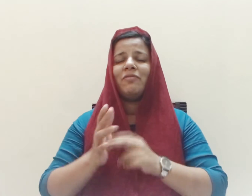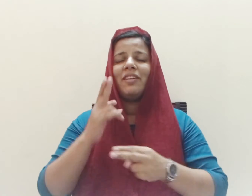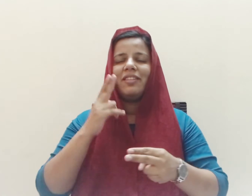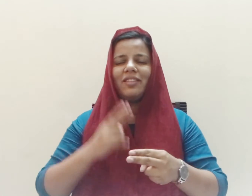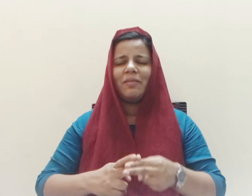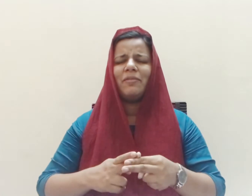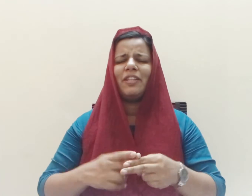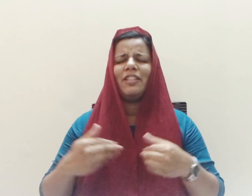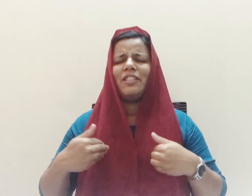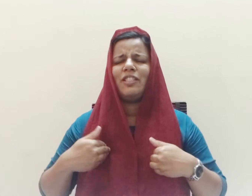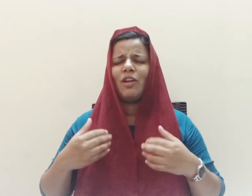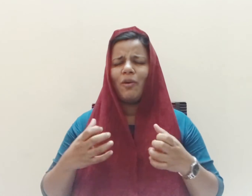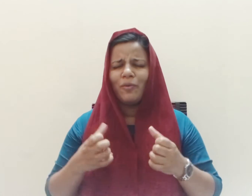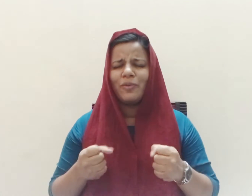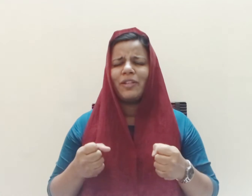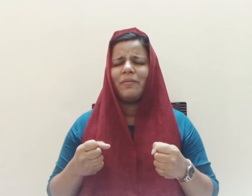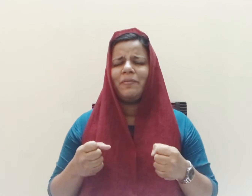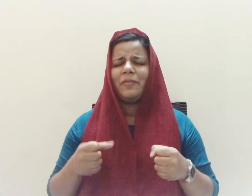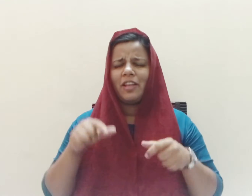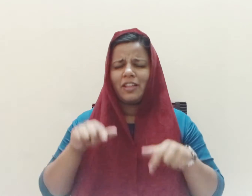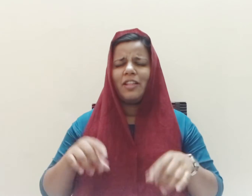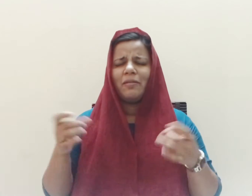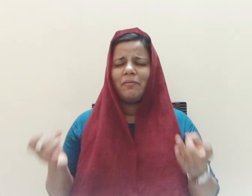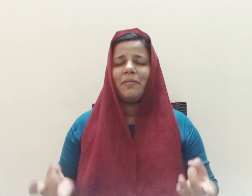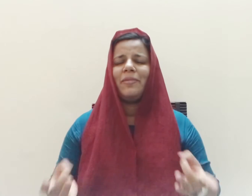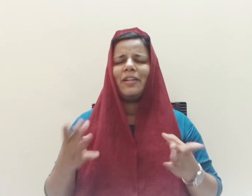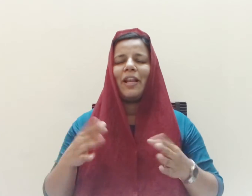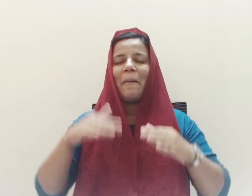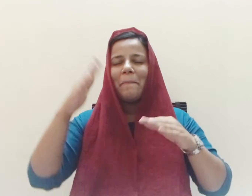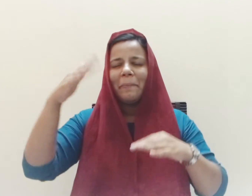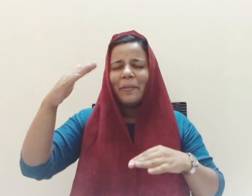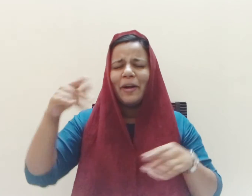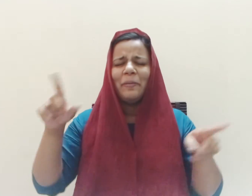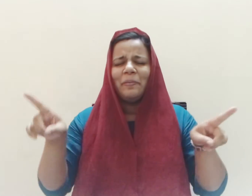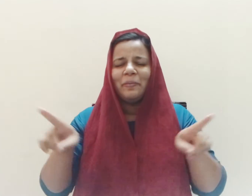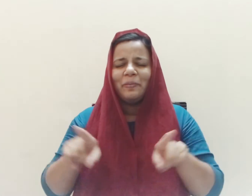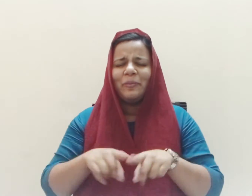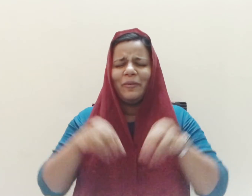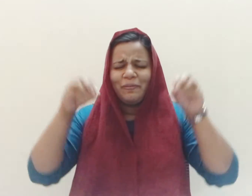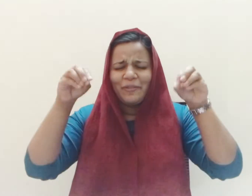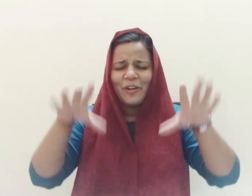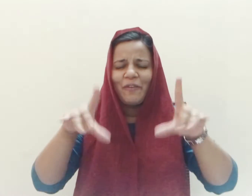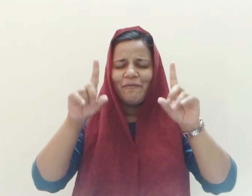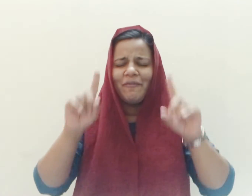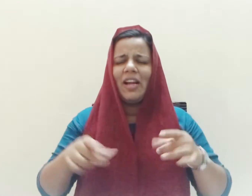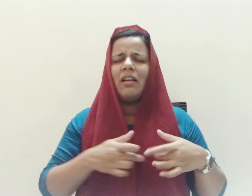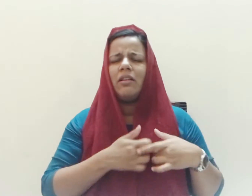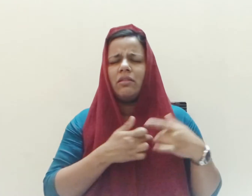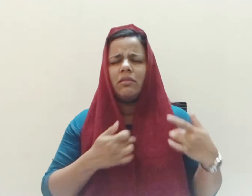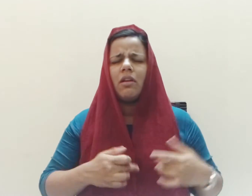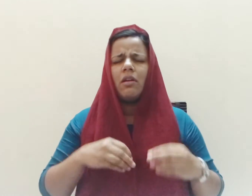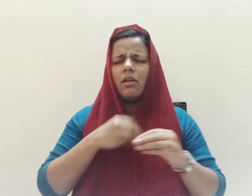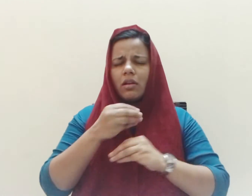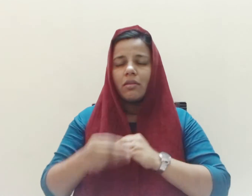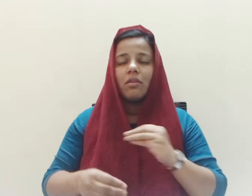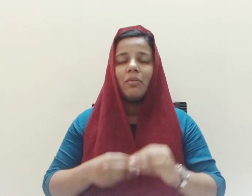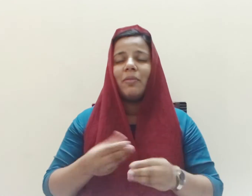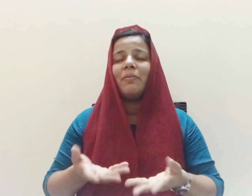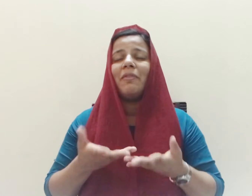ക്രിസ്തുവിൻ്റെ നാമത്തിലുള്ള സൗഖ്യം ആമേൻ ആമേൻ ഈ പ്രഭാതത്തിൽ മഴ പോലെ പെയ്തിറങ്ങട്ടെ. ഹൃദയരോഗത്താൽ ഭാരപ്പെടുന്നവർ, ആമേൻ